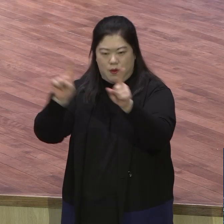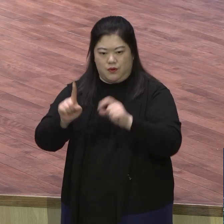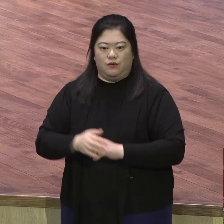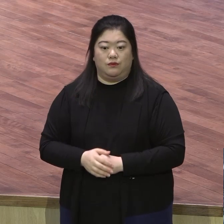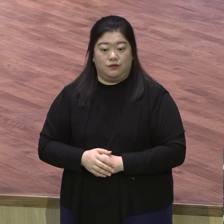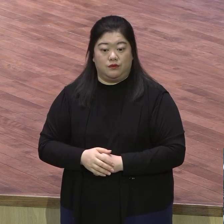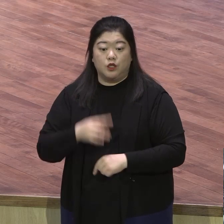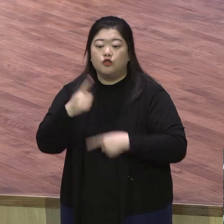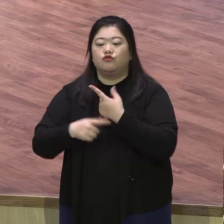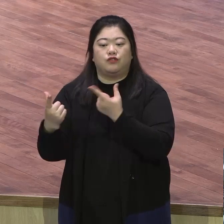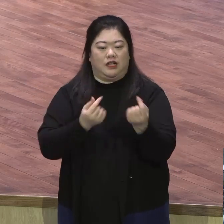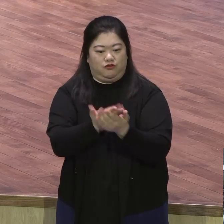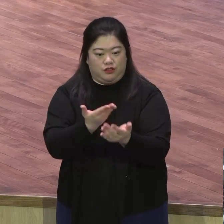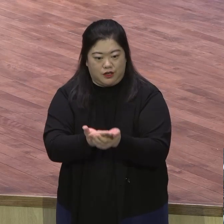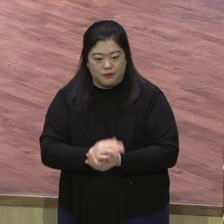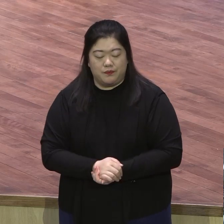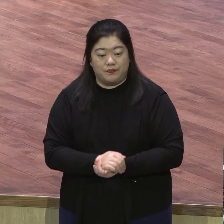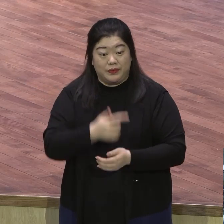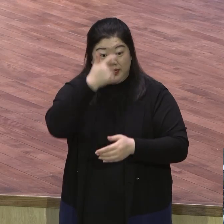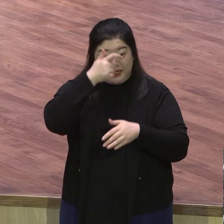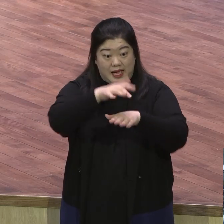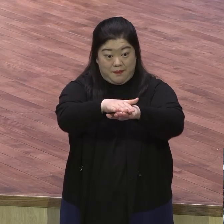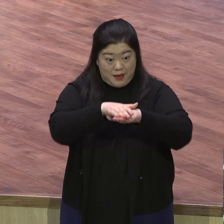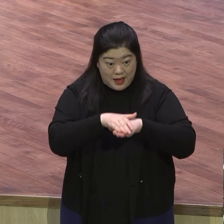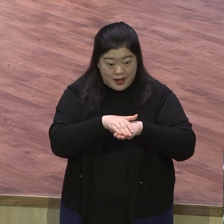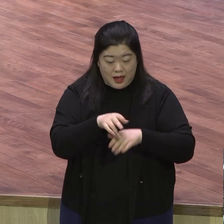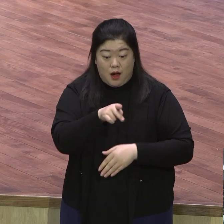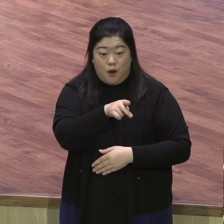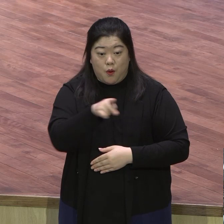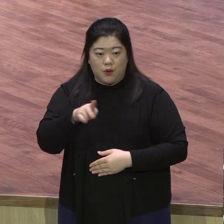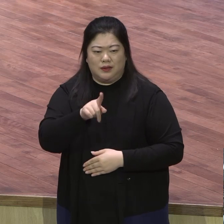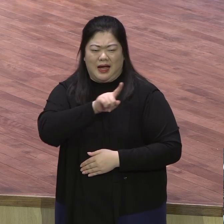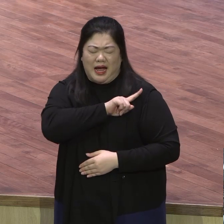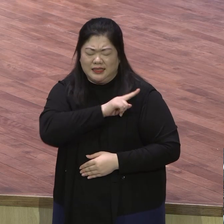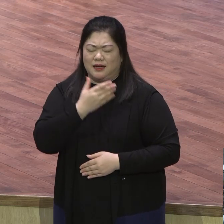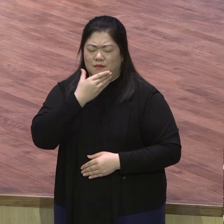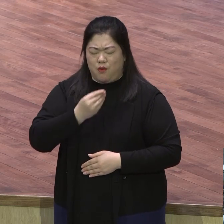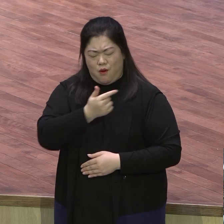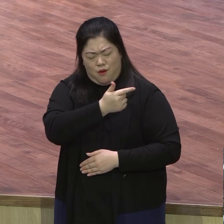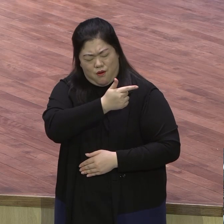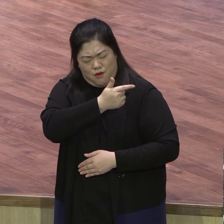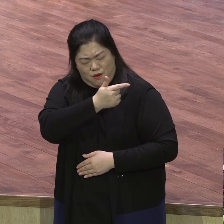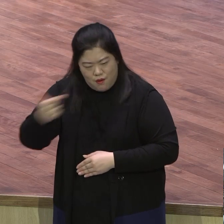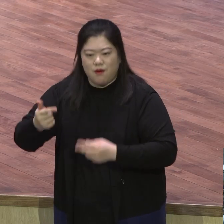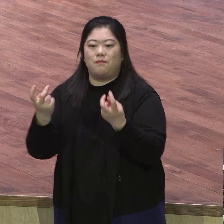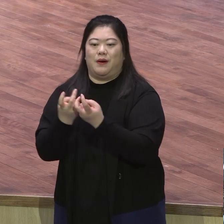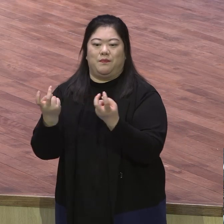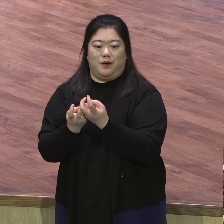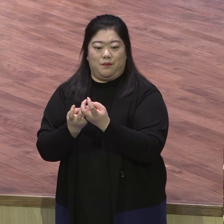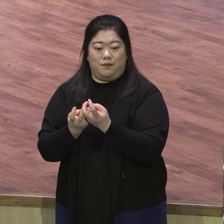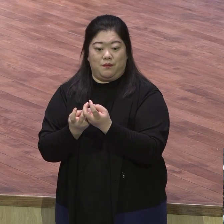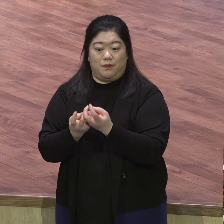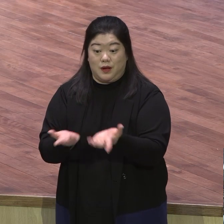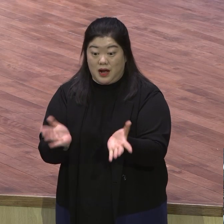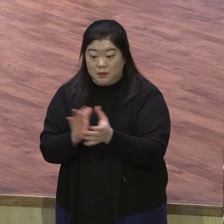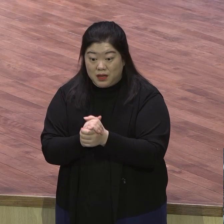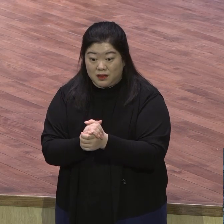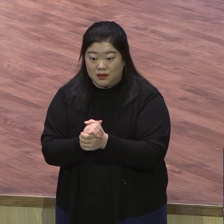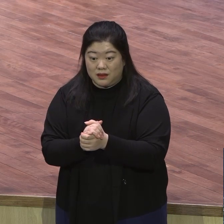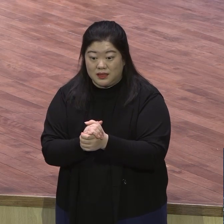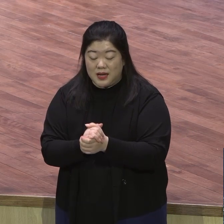예배는 가장 큰 축복의 통로다. 다른데